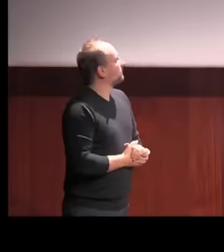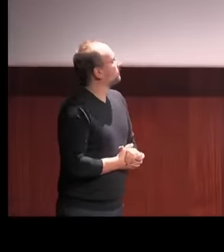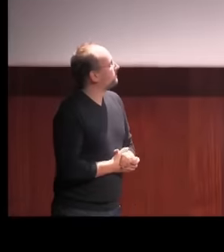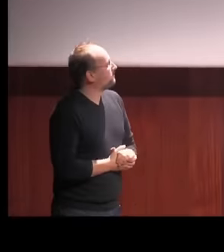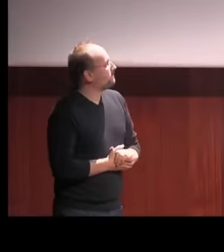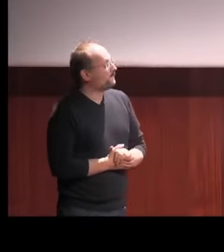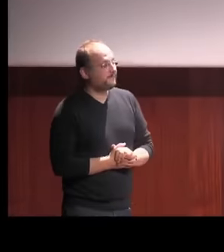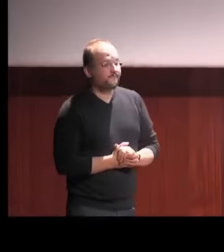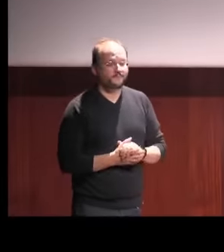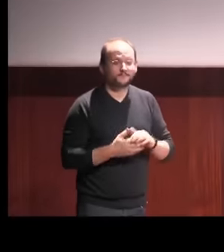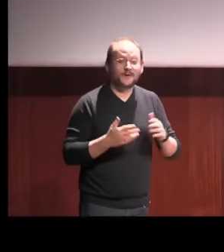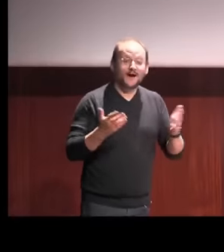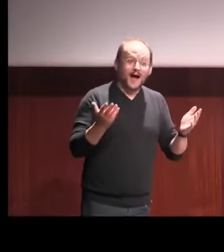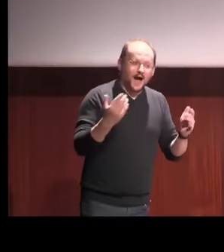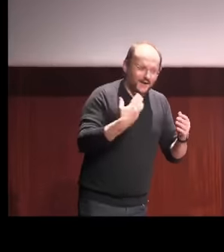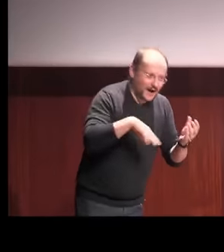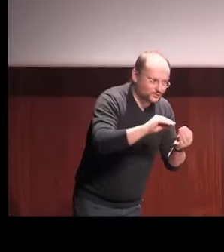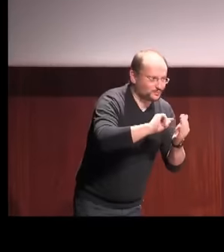1779.